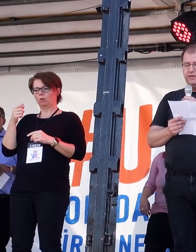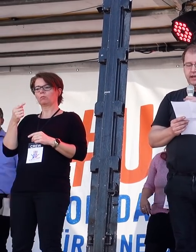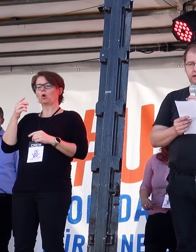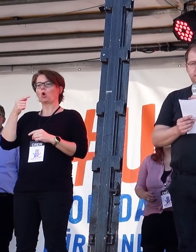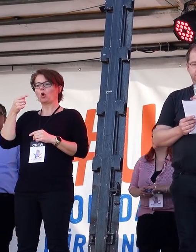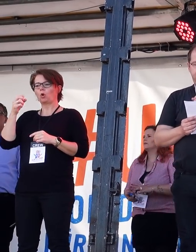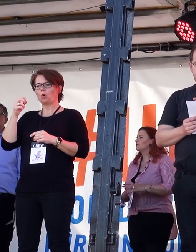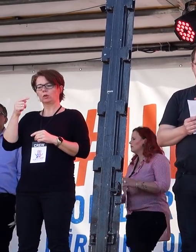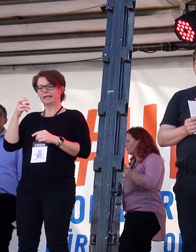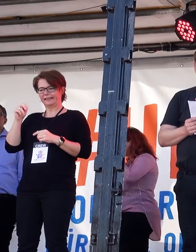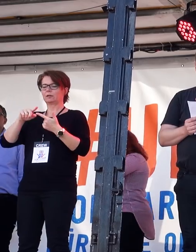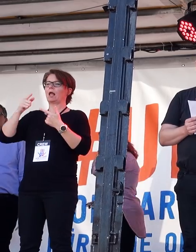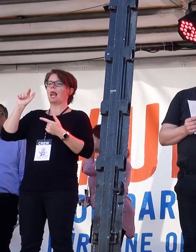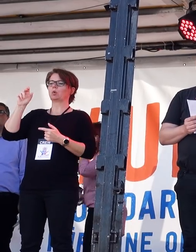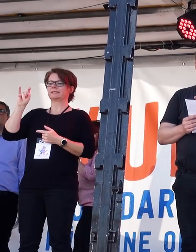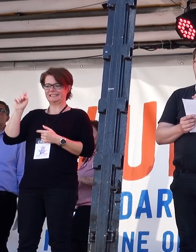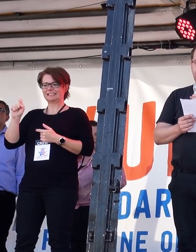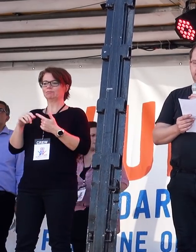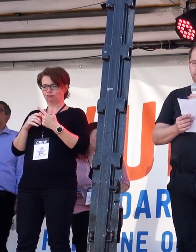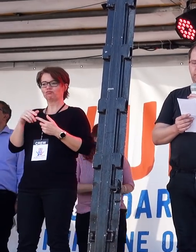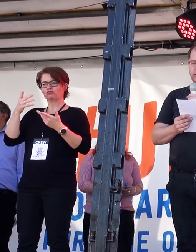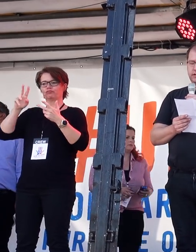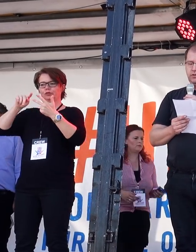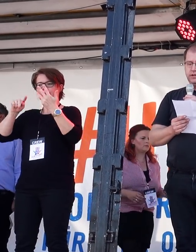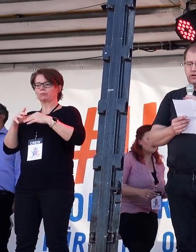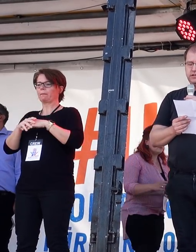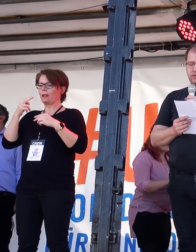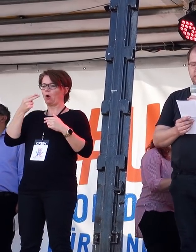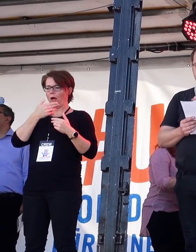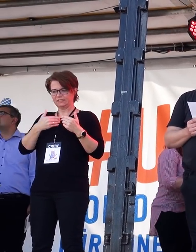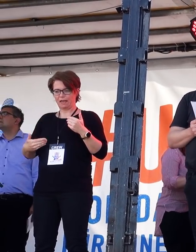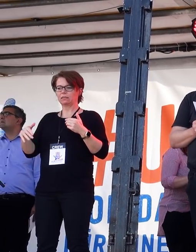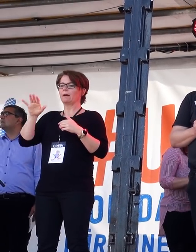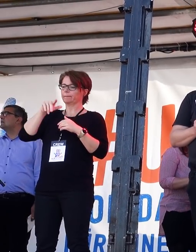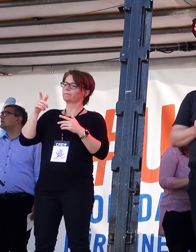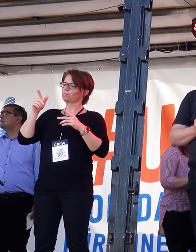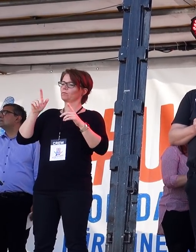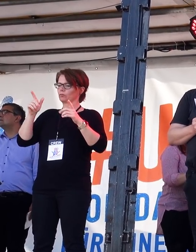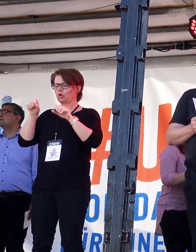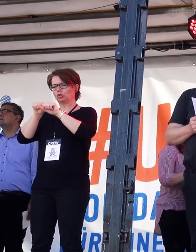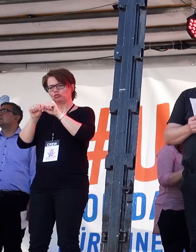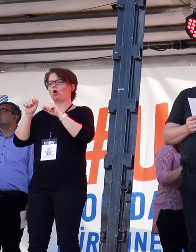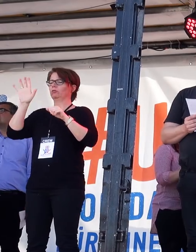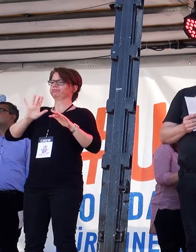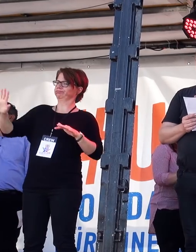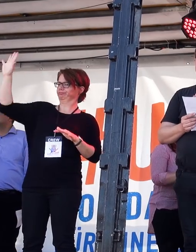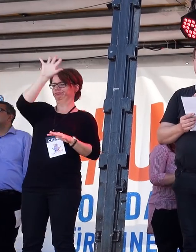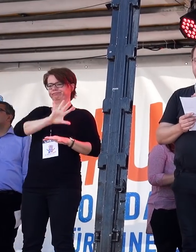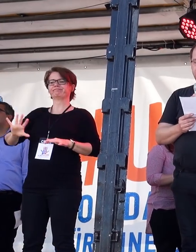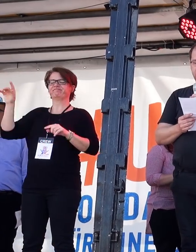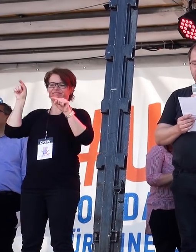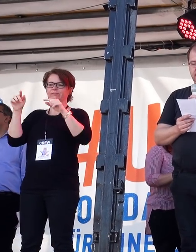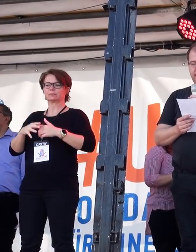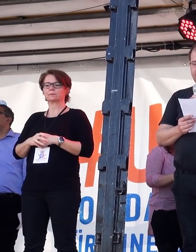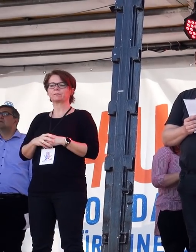in Schwerin und in Velten, in Oranienburg und in Rostock, gibt es Menschen, die